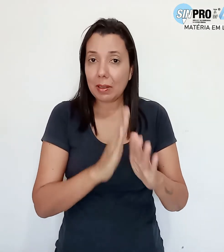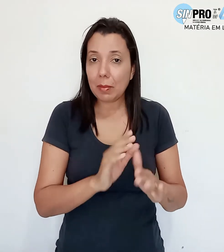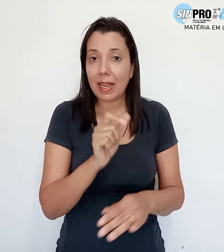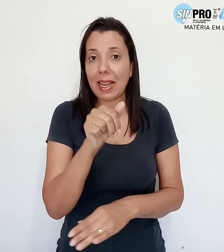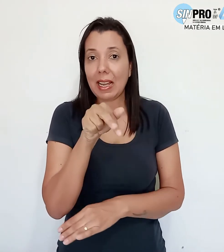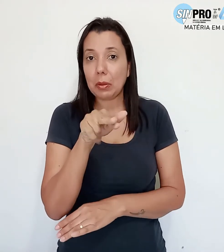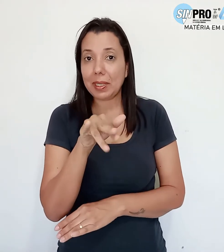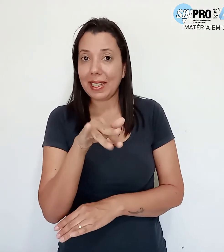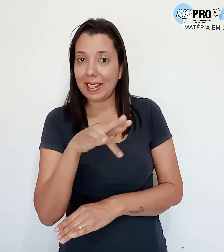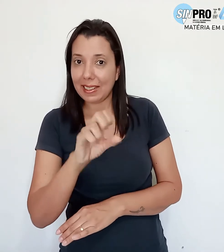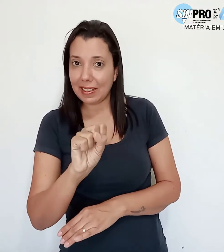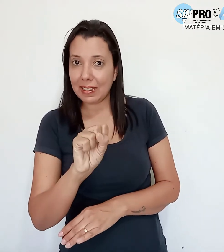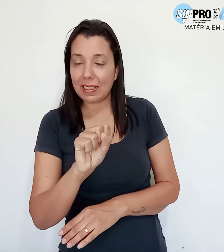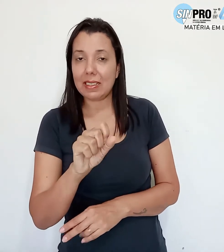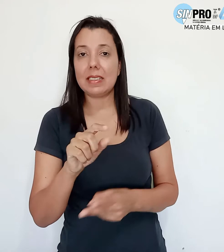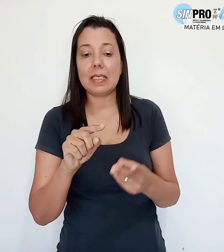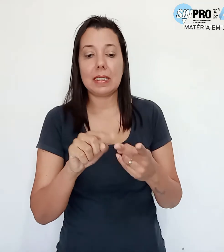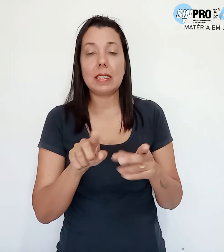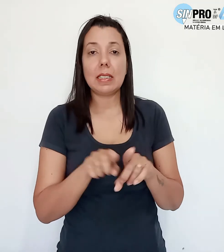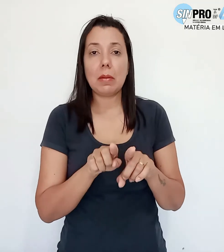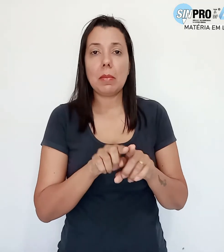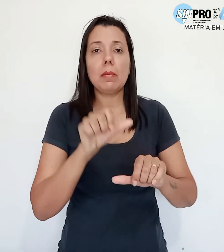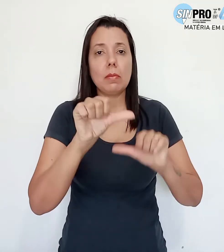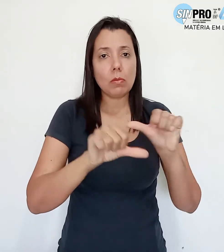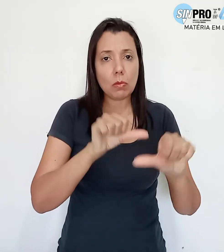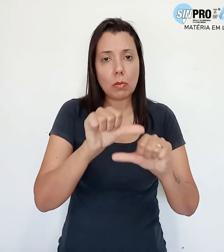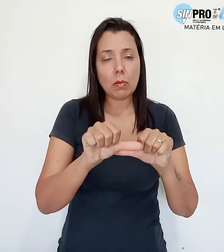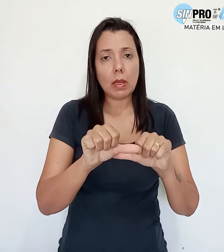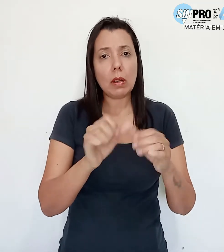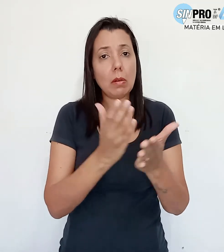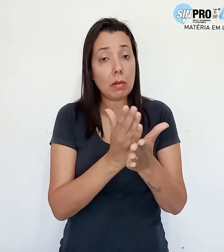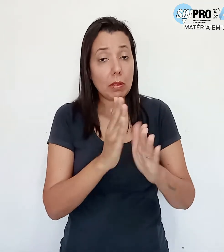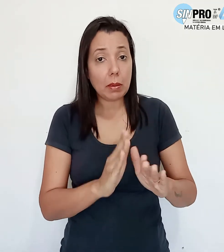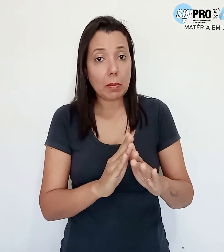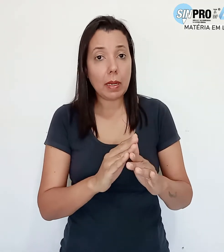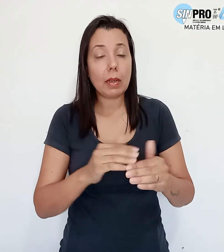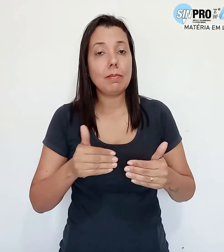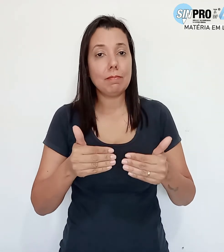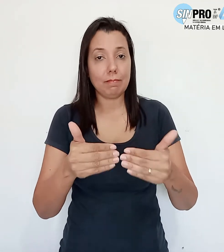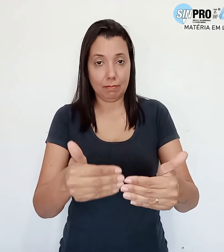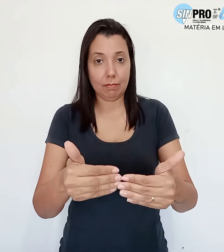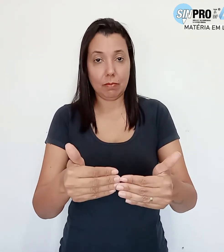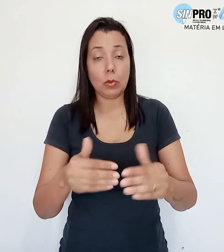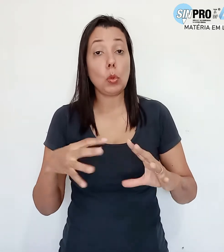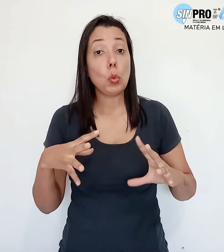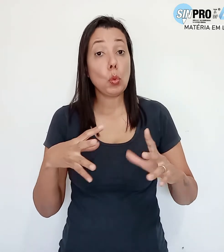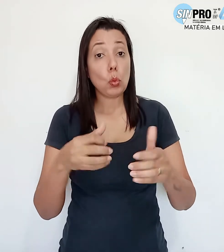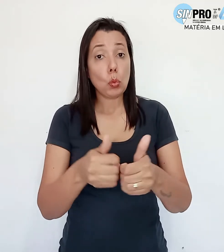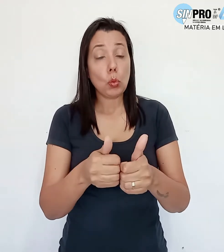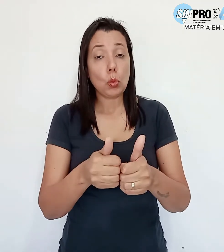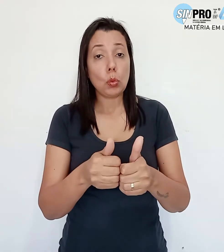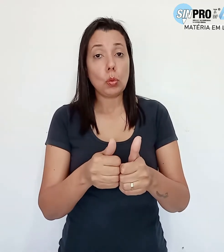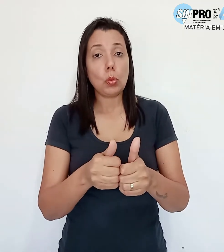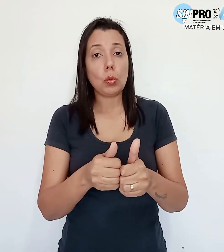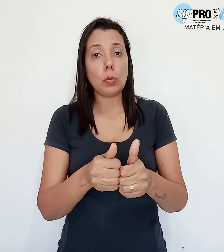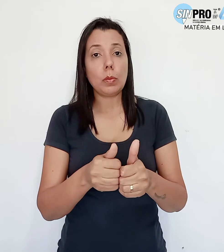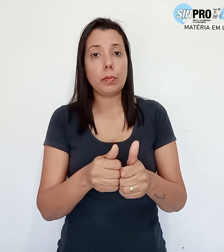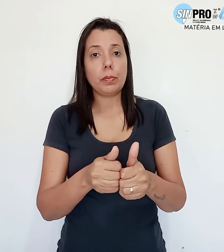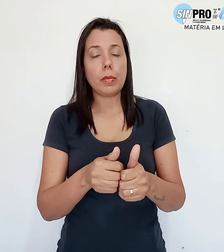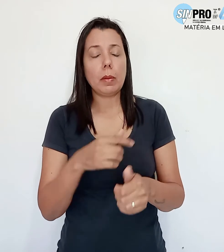autarquias e fundações, fundir, transformar ou extinguir ministérios. Tudo isso sem passar pelo crivo